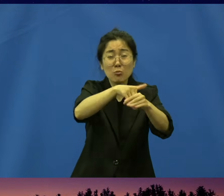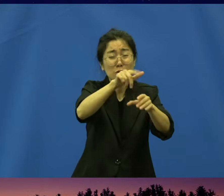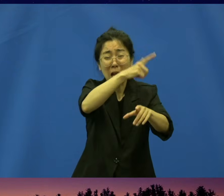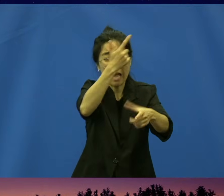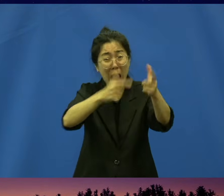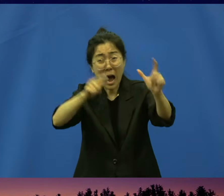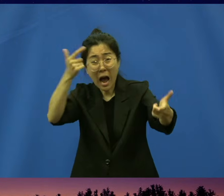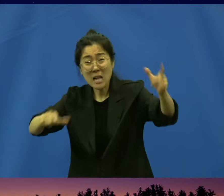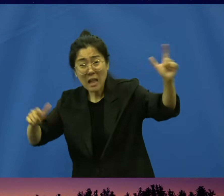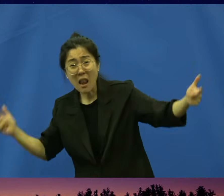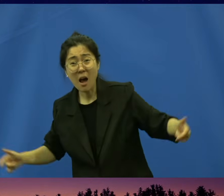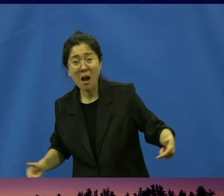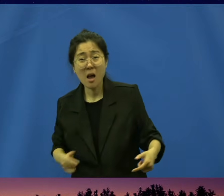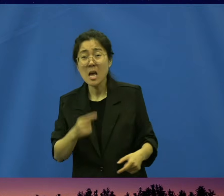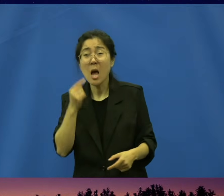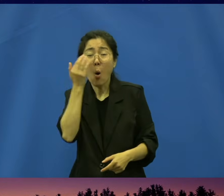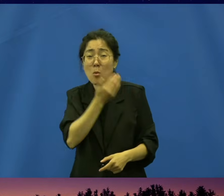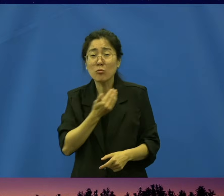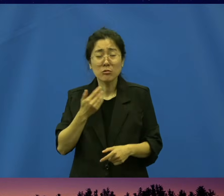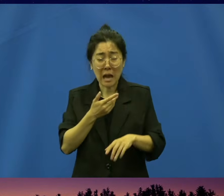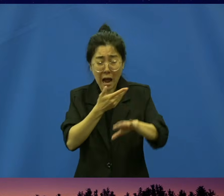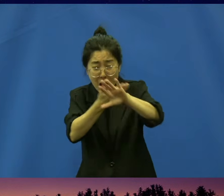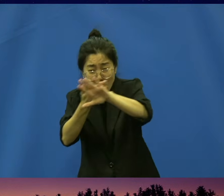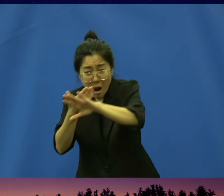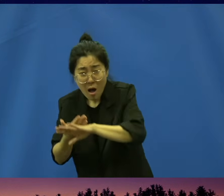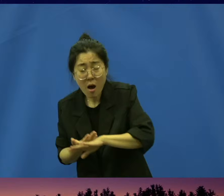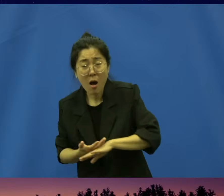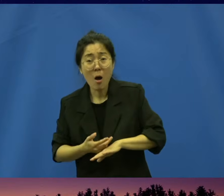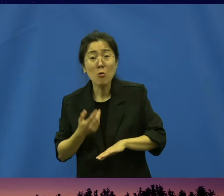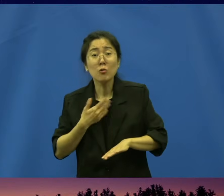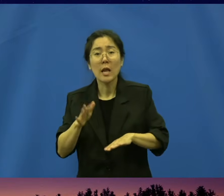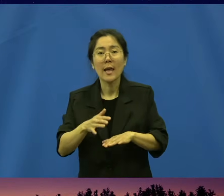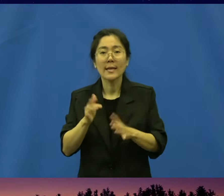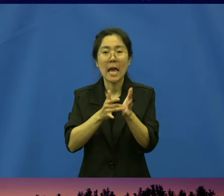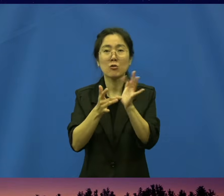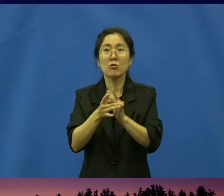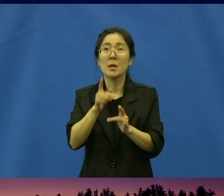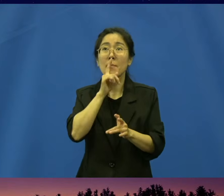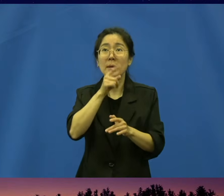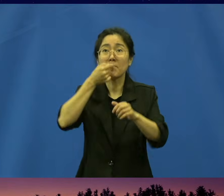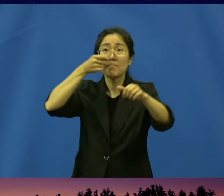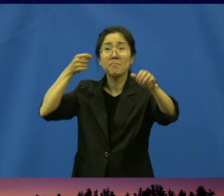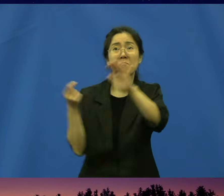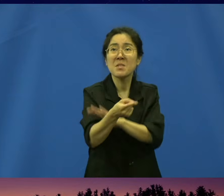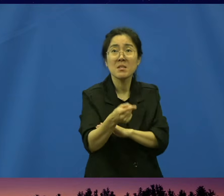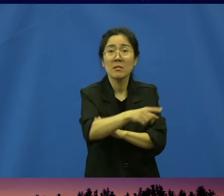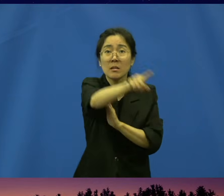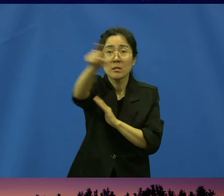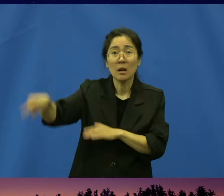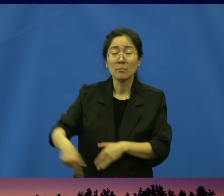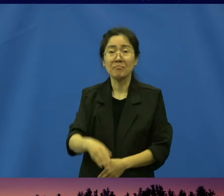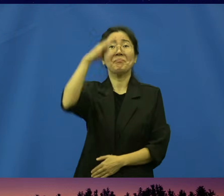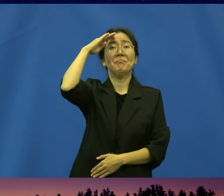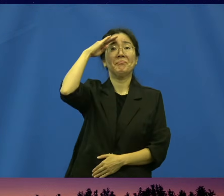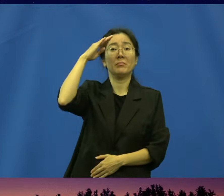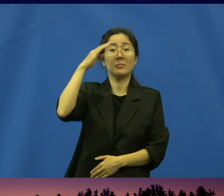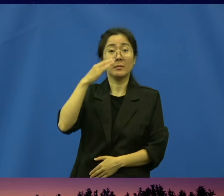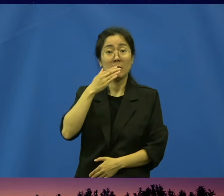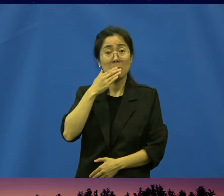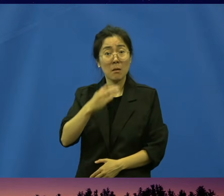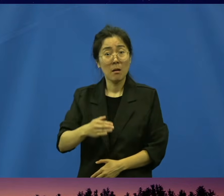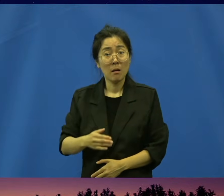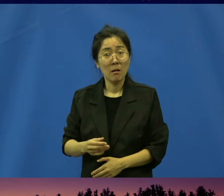자유를 박탈할 수 있겠습니까? 독창성과 창의력을 중요하게 생각하지 않기 때문에